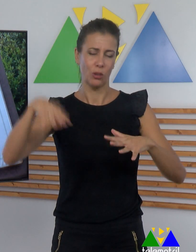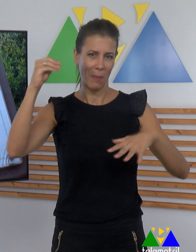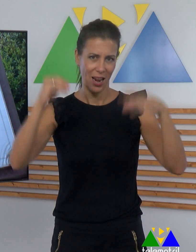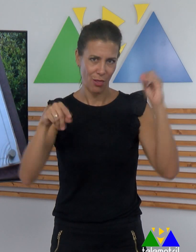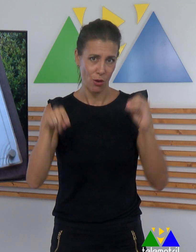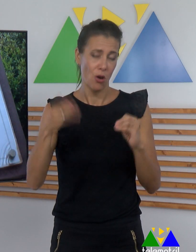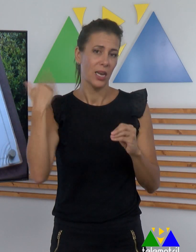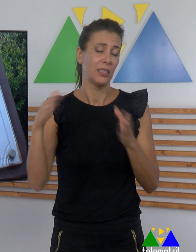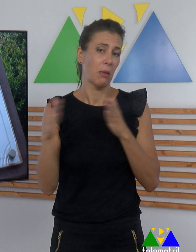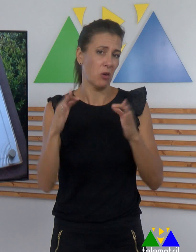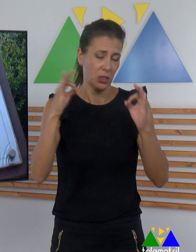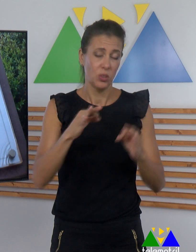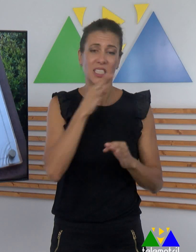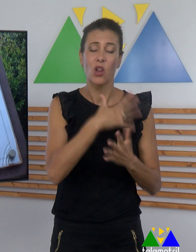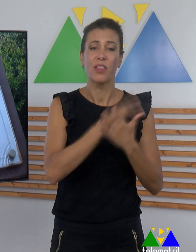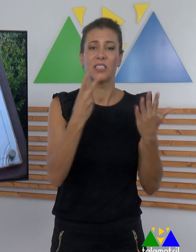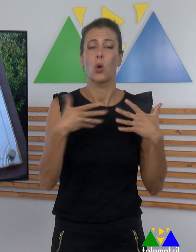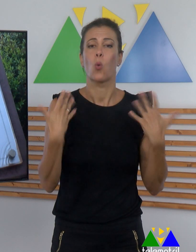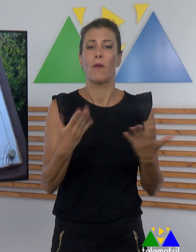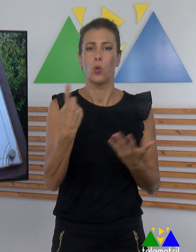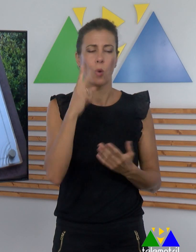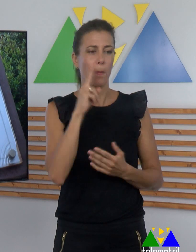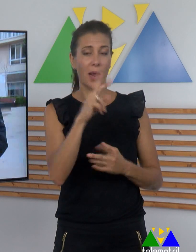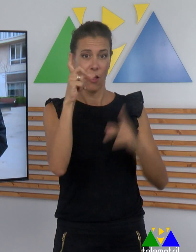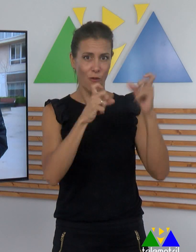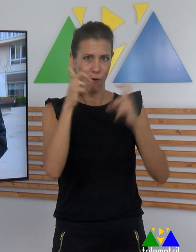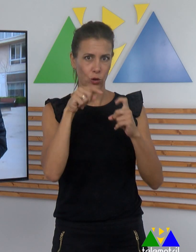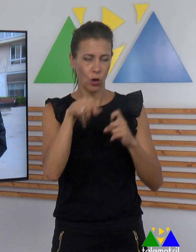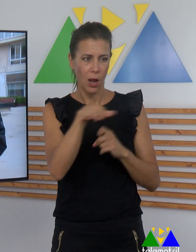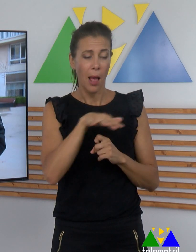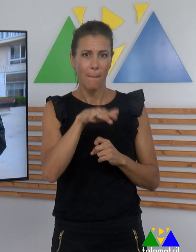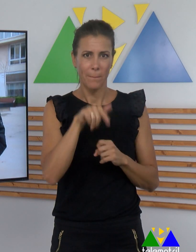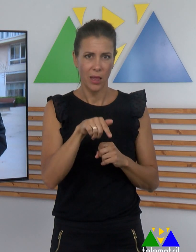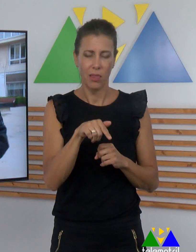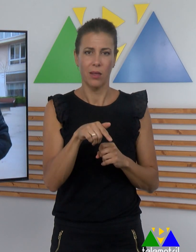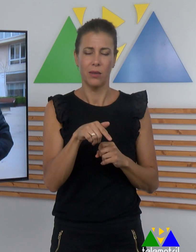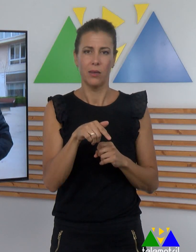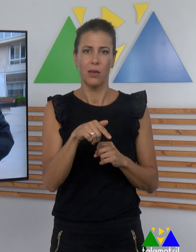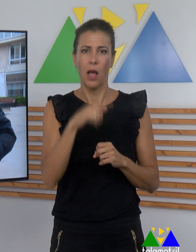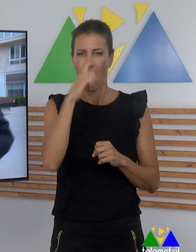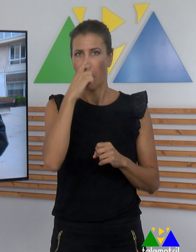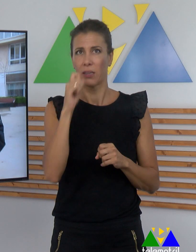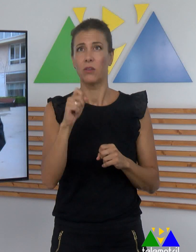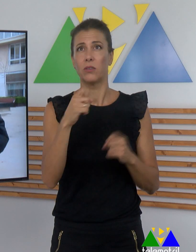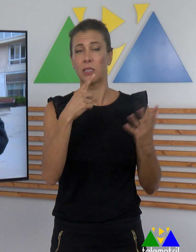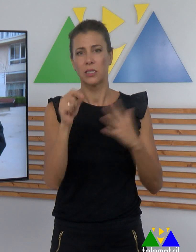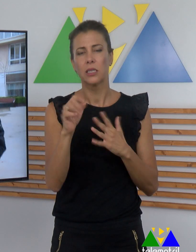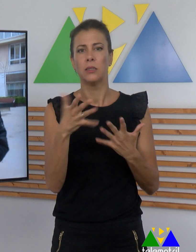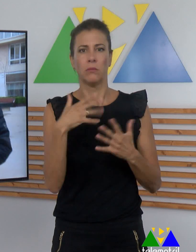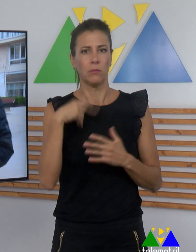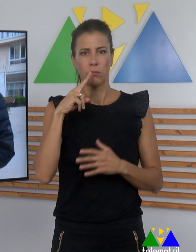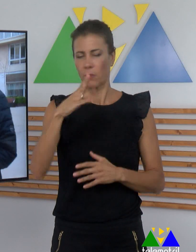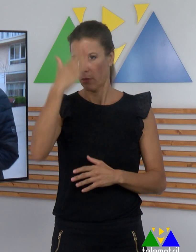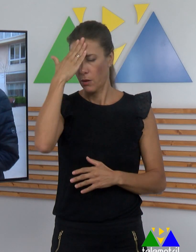también serían del siglo XVII. Cuando uno ve las fotos de esta plaza en los años 60, o de Cesión al Mar a la